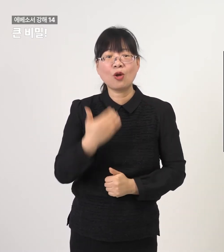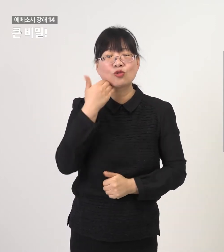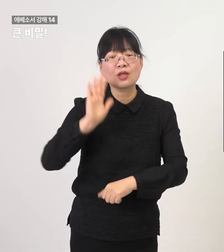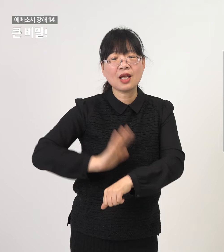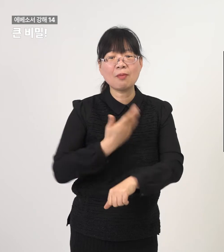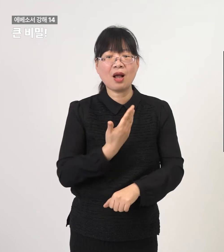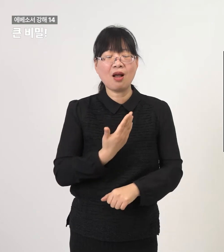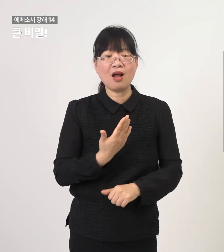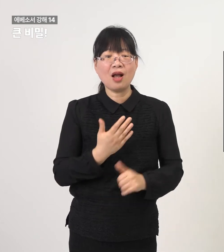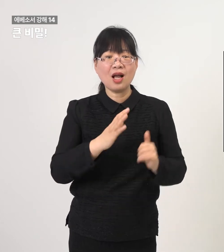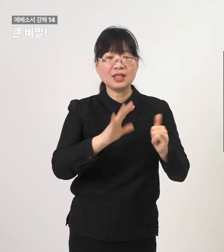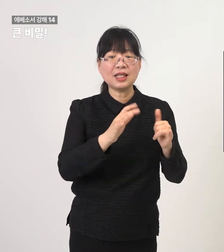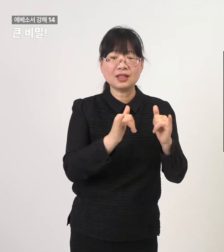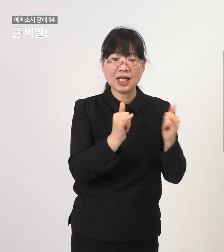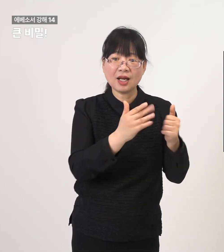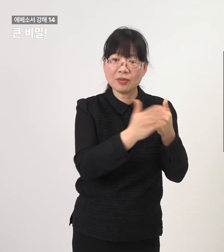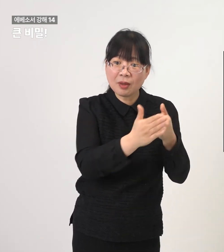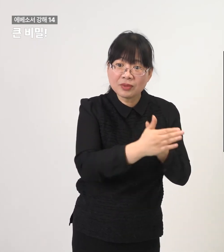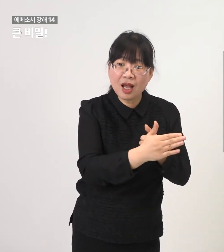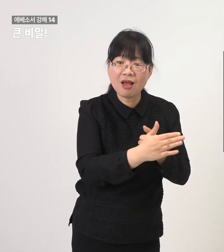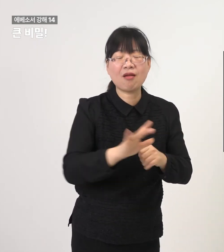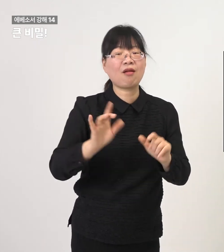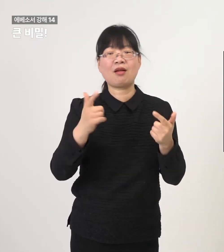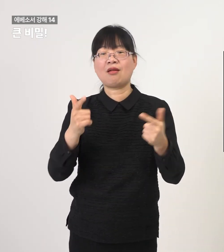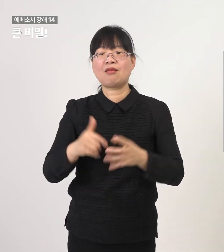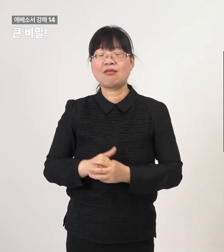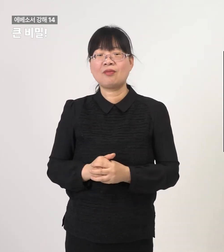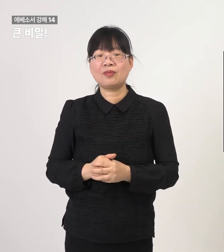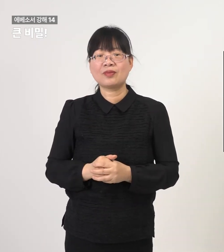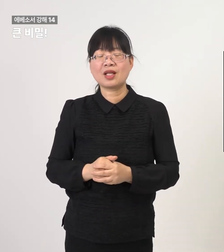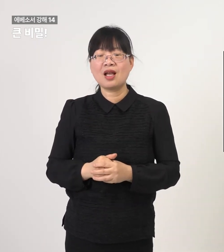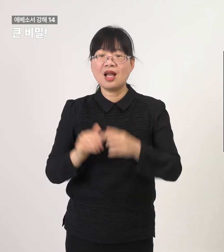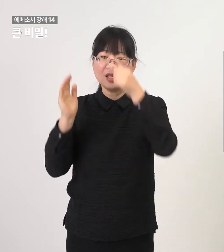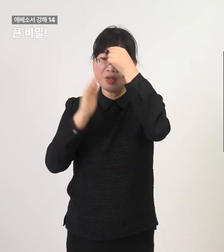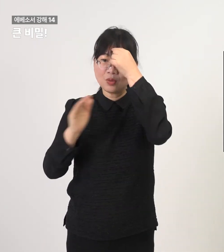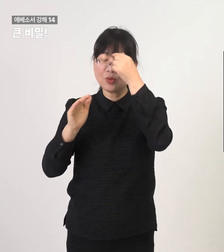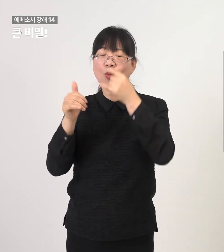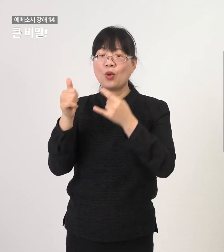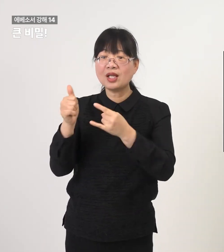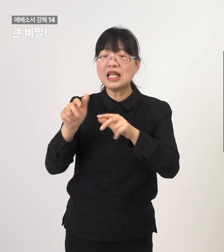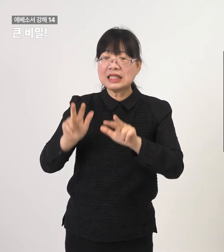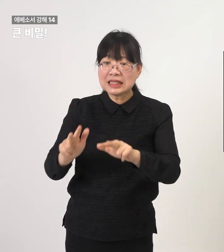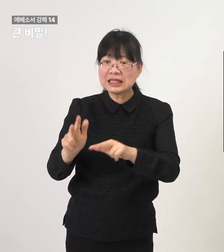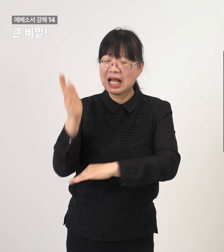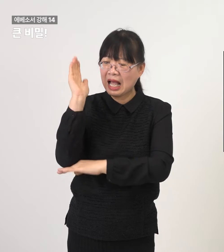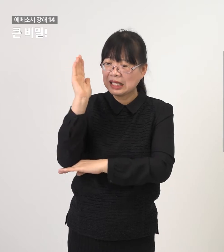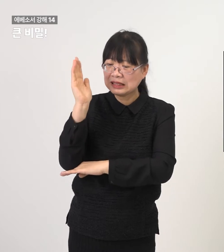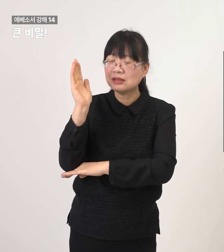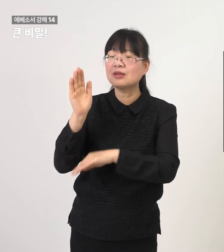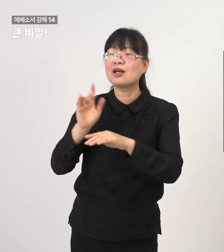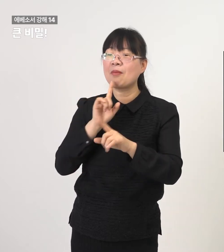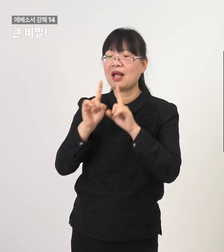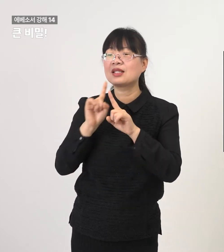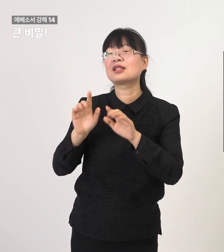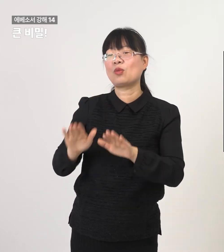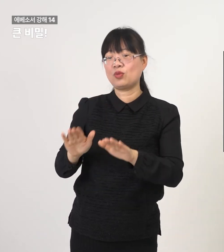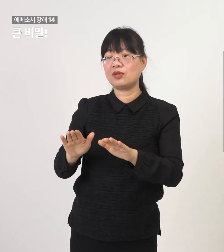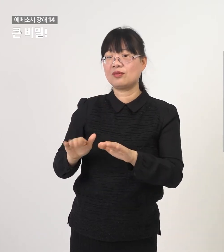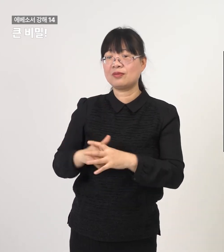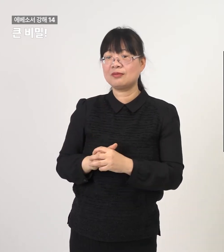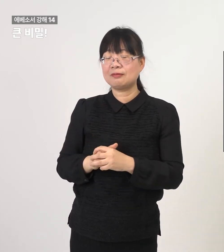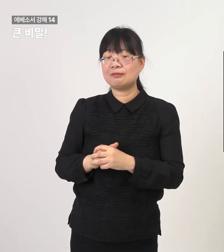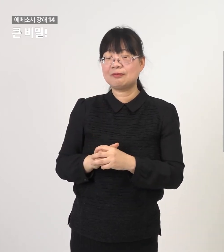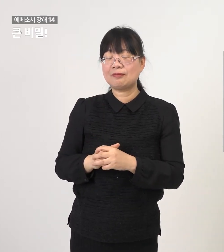책임일까요? 세상 사람들 책임일까요? 아닙니다. 이게 성도들에게 하는 얘기예요, 지금.